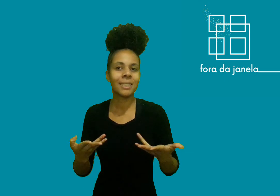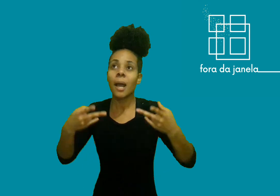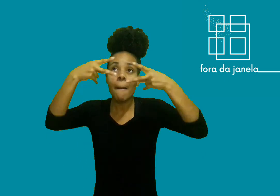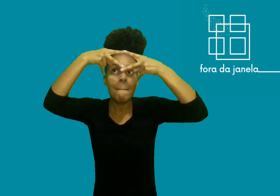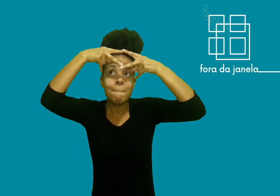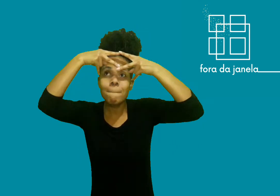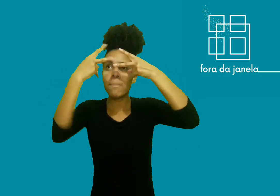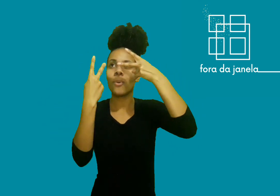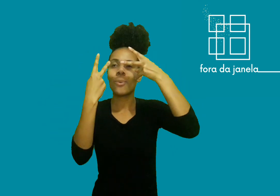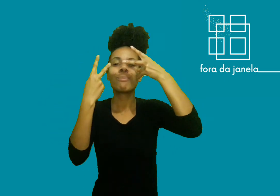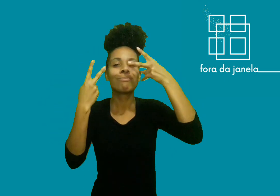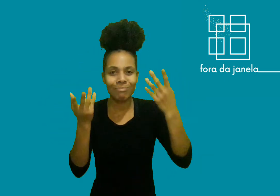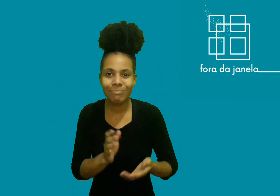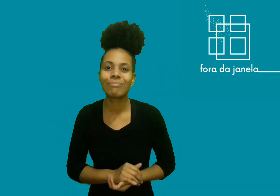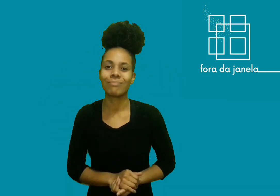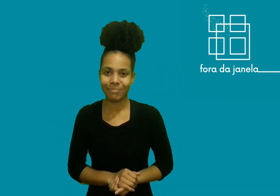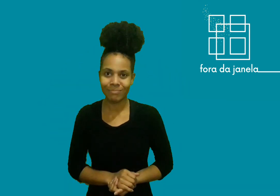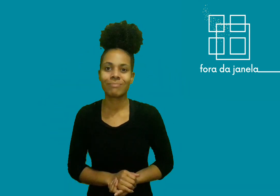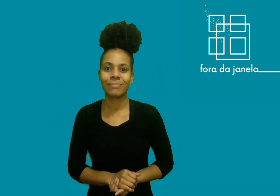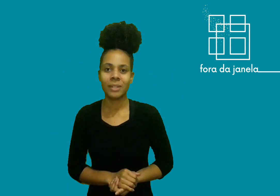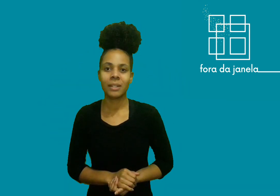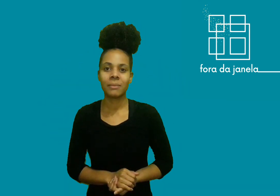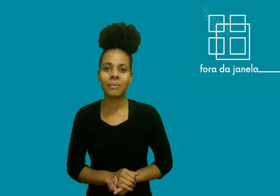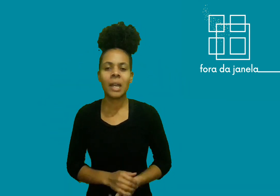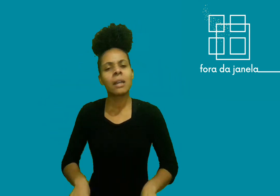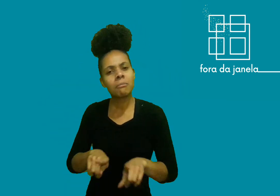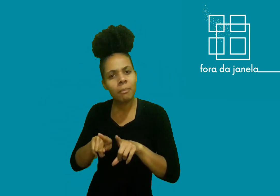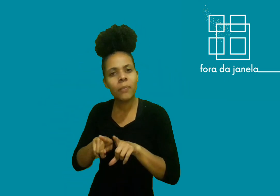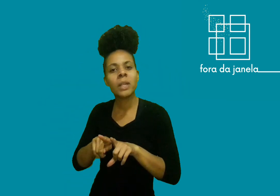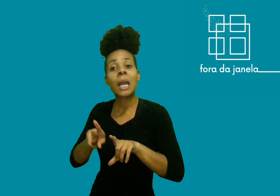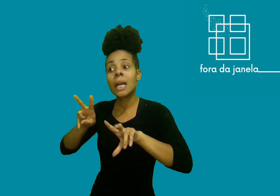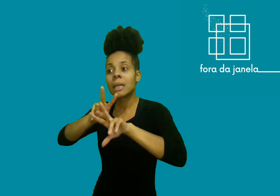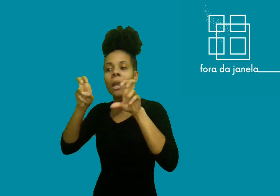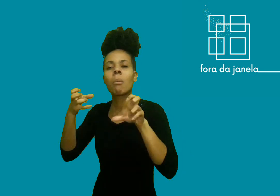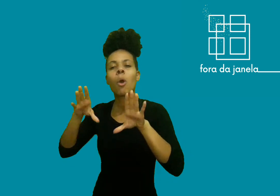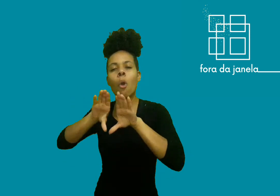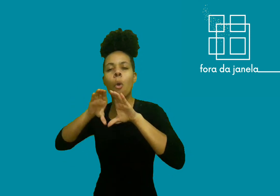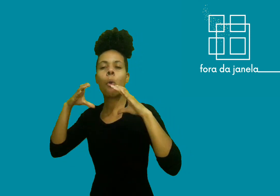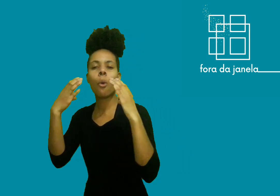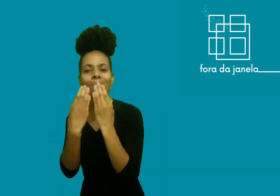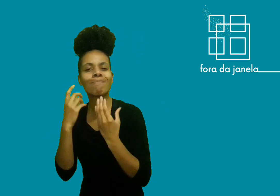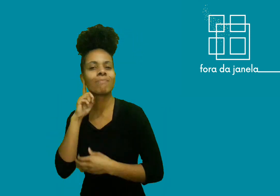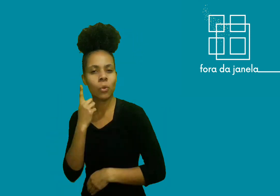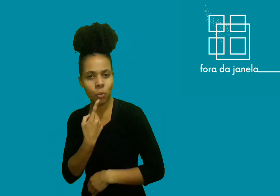de informação. Então, quando a gente propõe para as pessoas, dá essa possibilidade para as pessoas entenderem o que é, conhecer